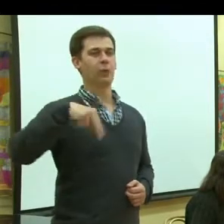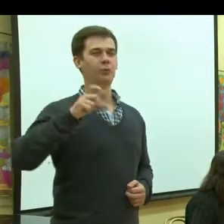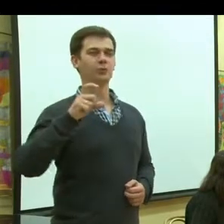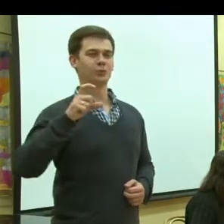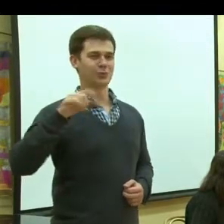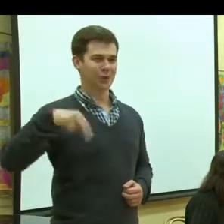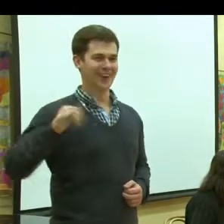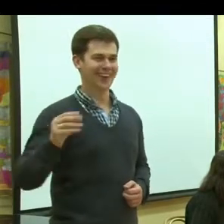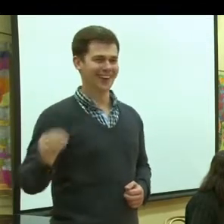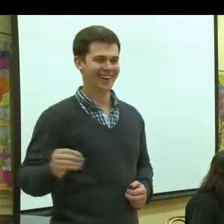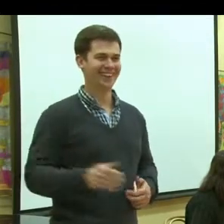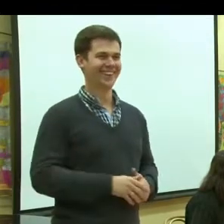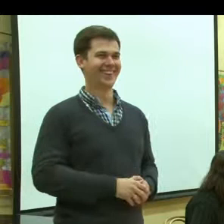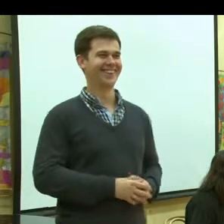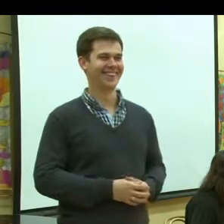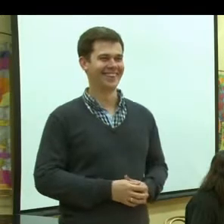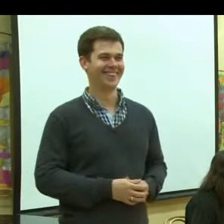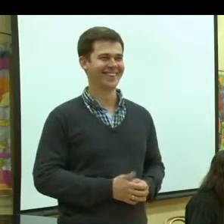Tak. Jest historia,